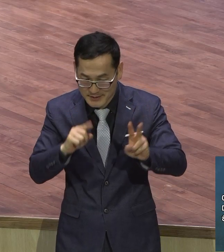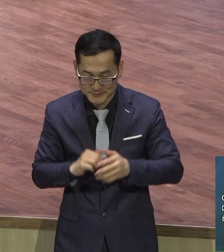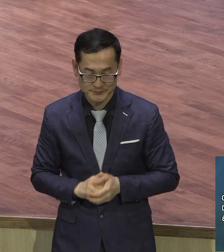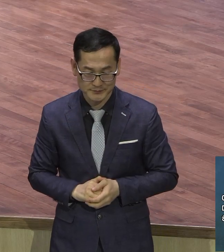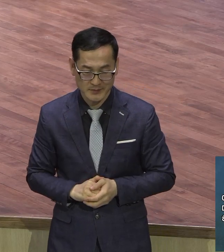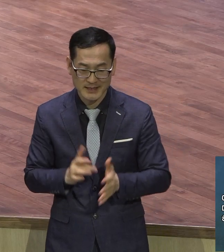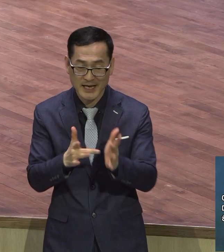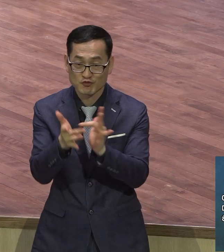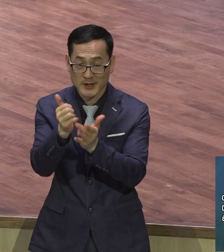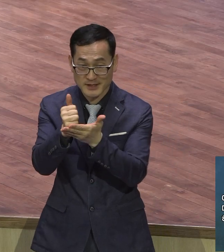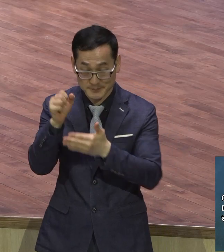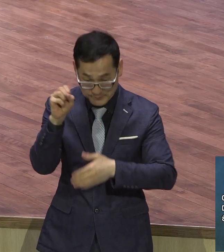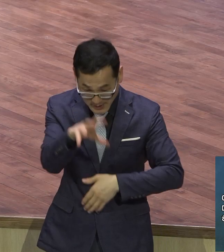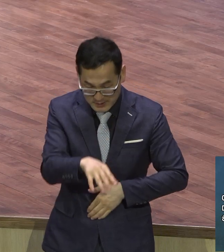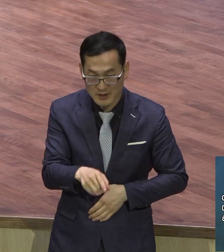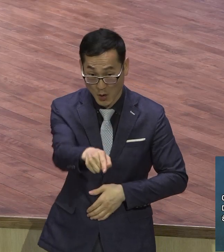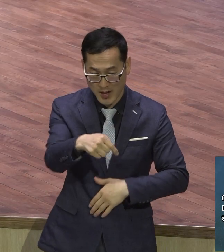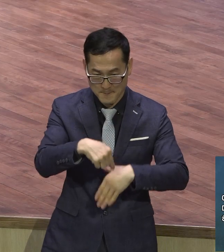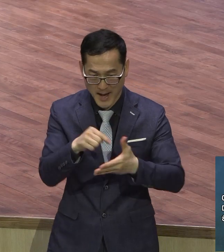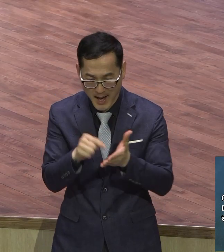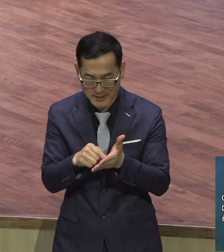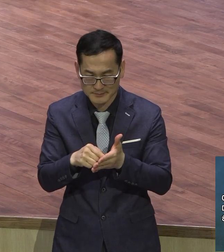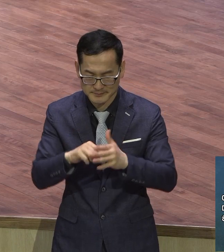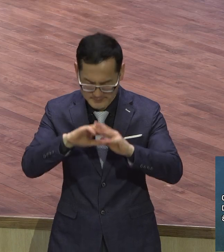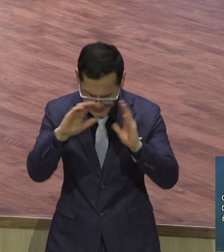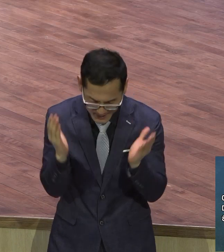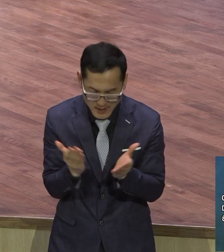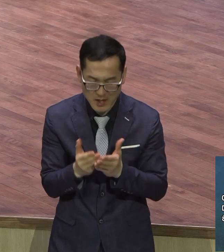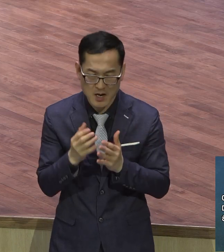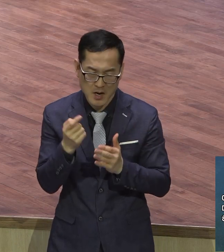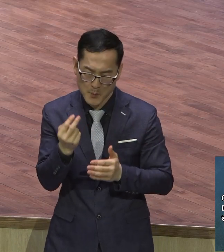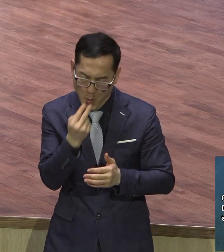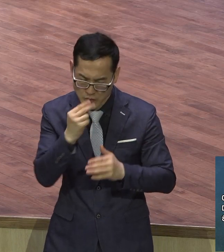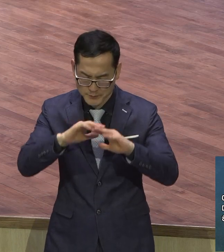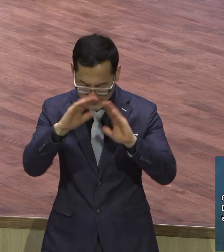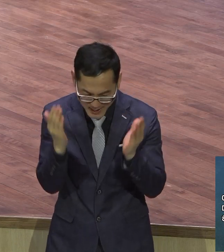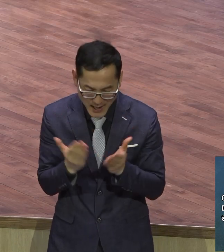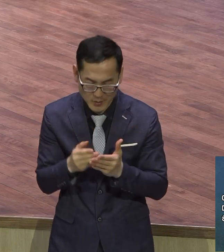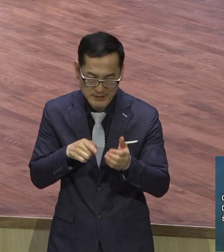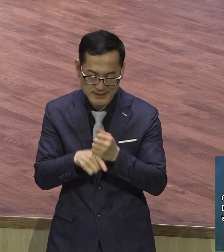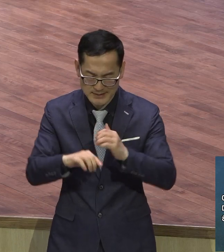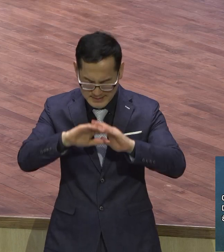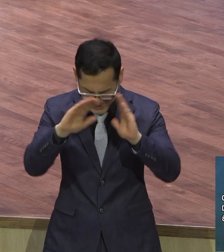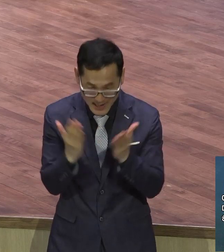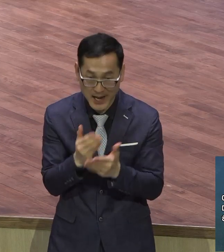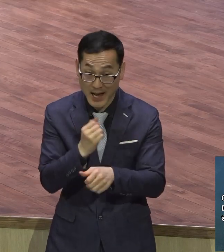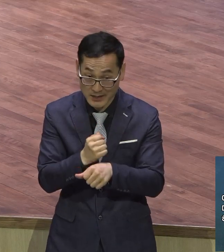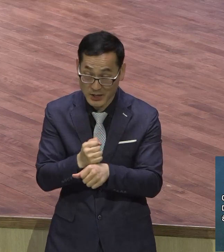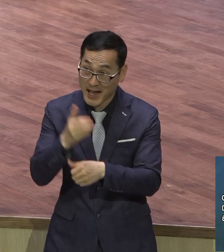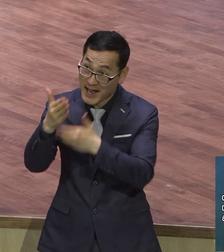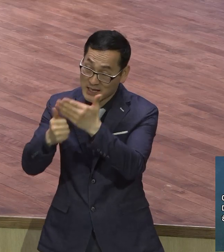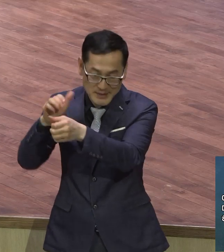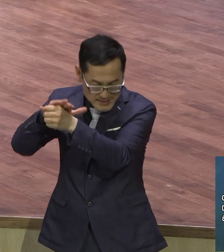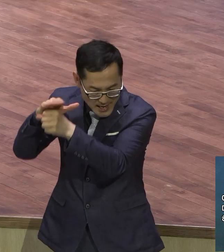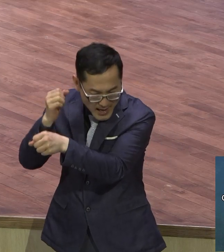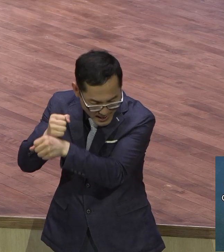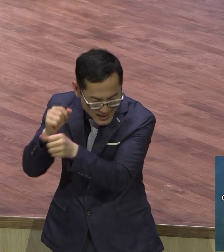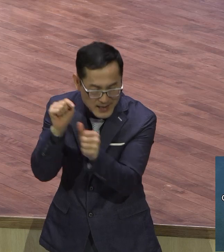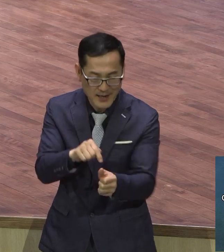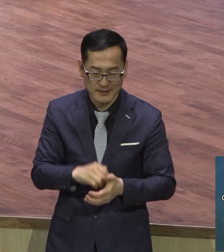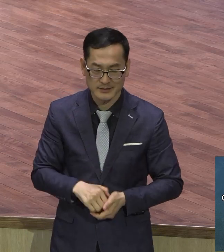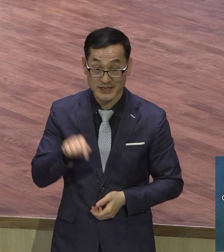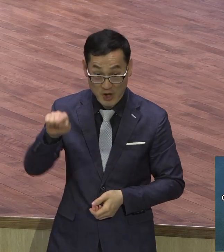이르시되 너의 마음을 다하고 목숨을 다하고 뜻을 다하여 주 너의 하나님을 사랑하라 하셨으니